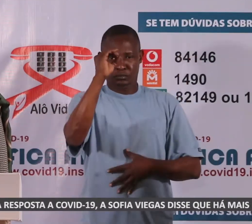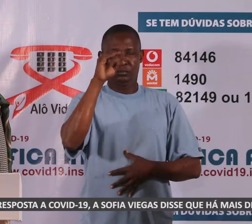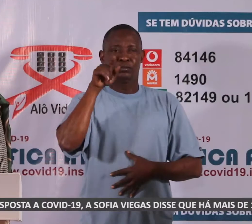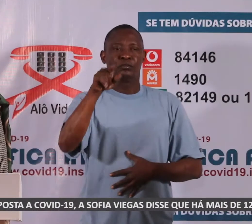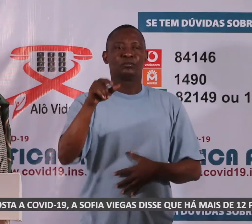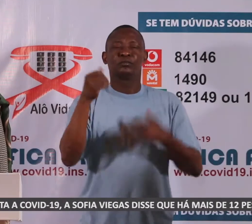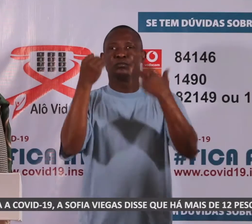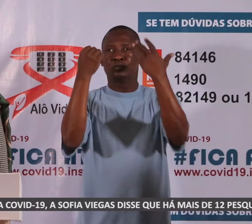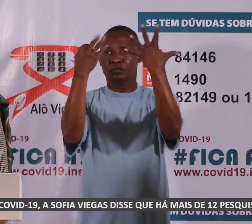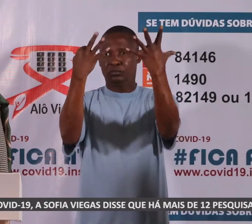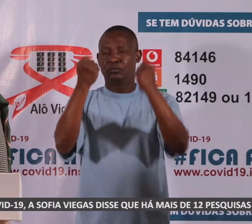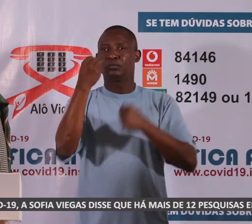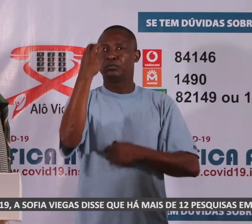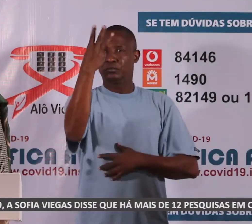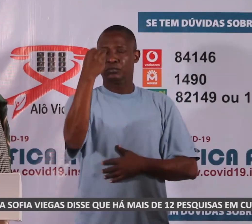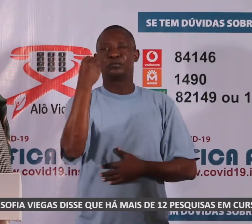160.833 pessoas.